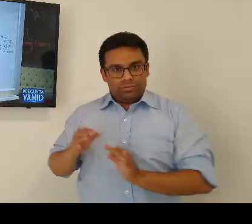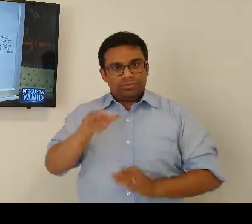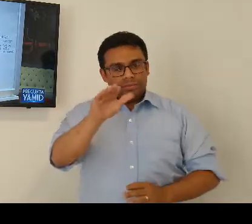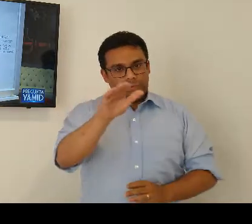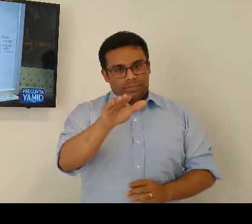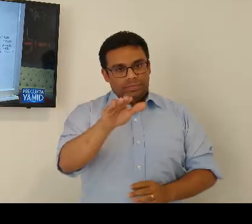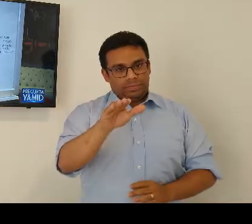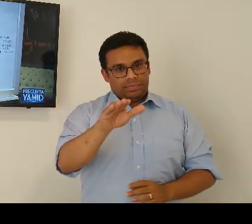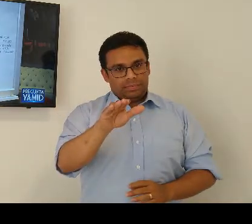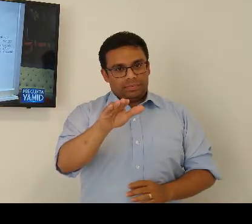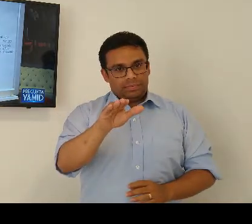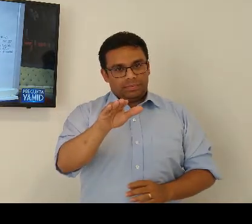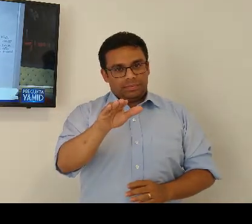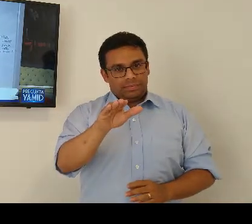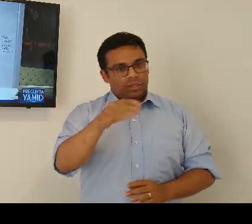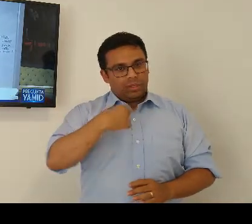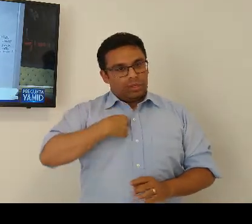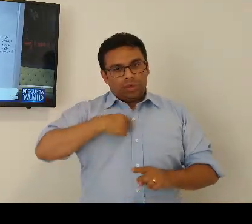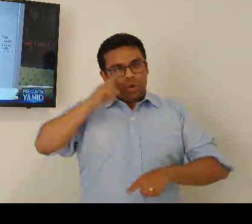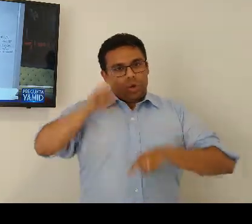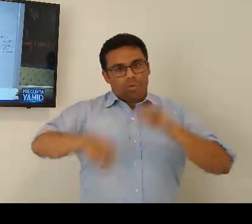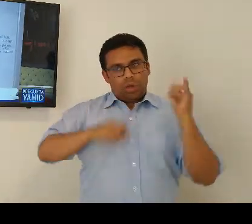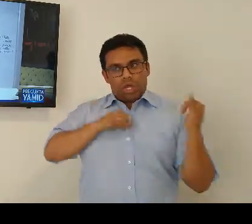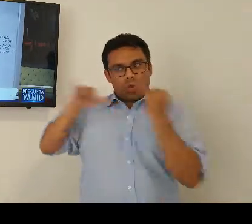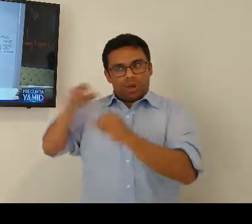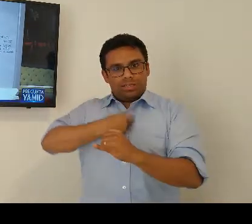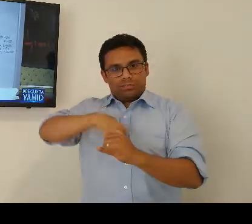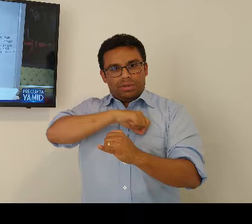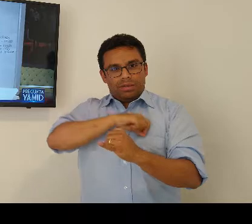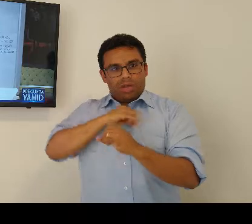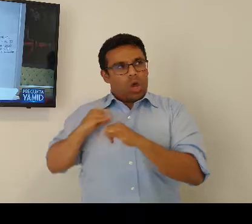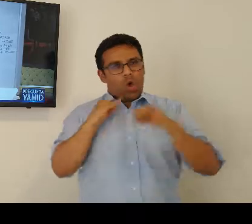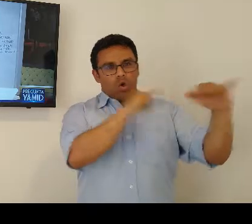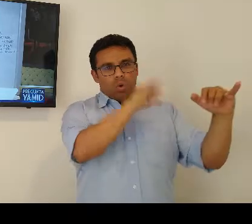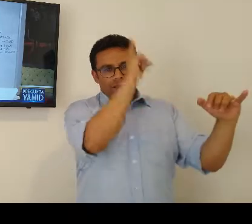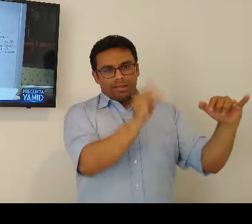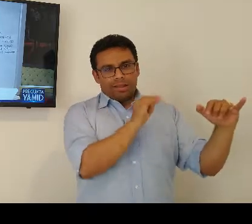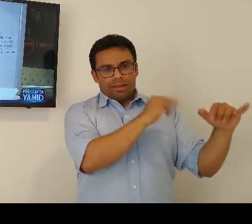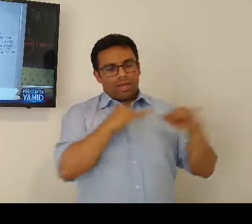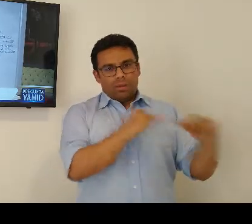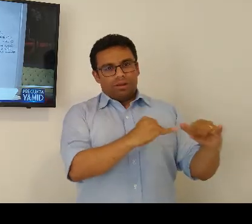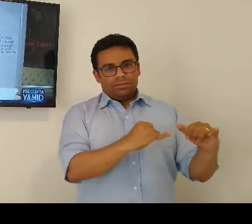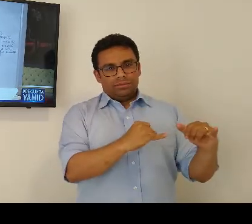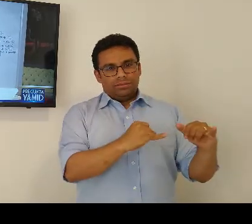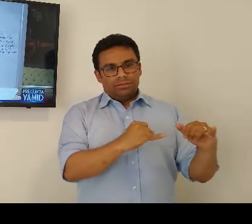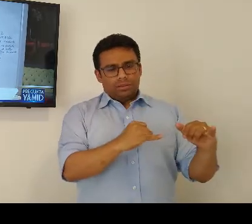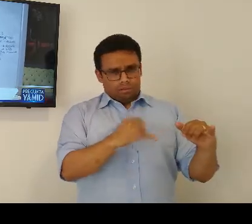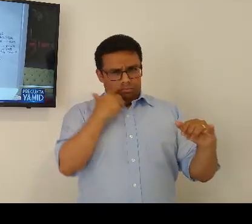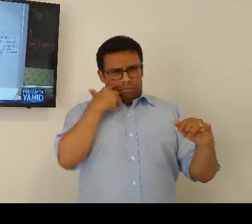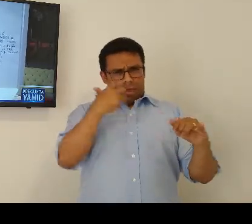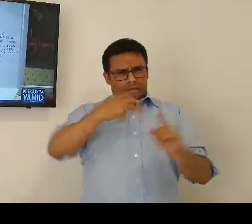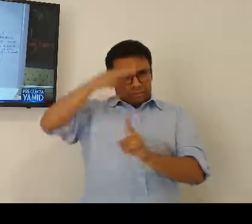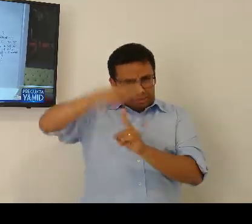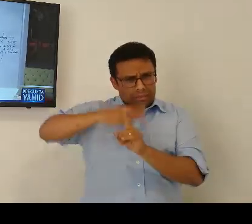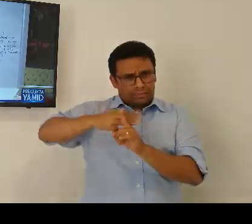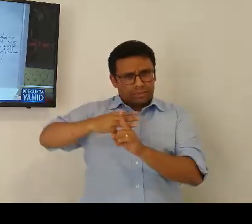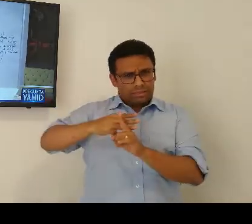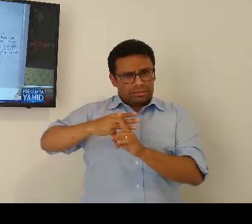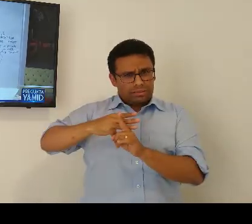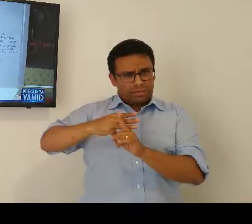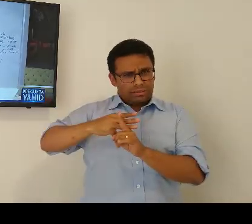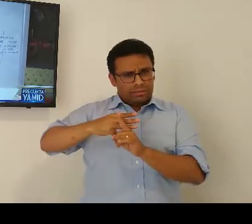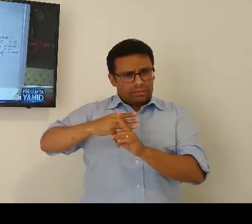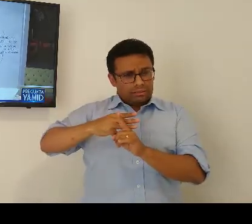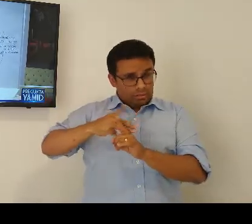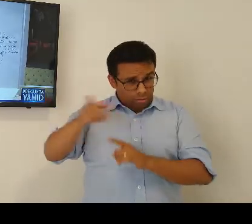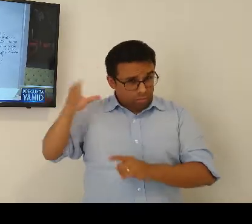cuidándonos. Porque lo que no podemos es ser una España o una Italia. ¿Nos parece mucho 3 meses cuidándonos? ¿Queremos tener